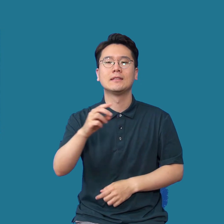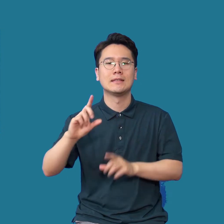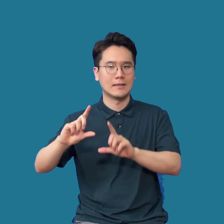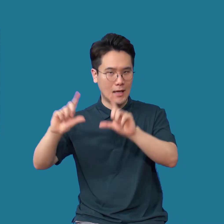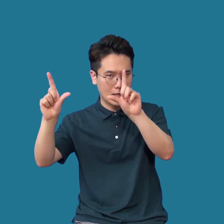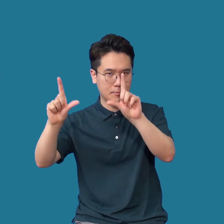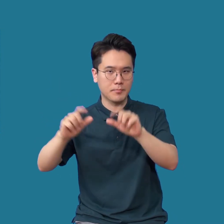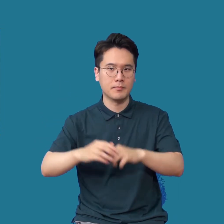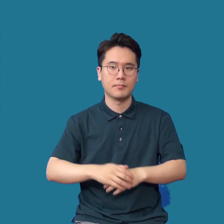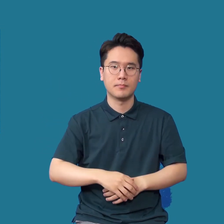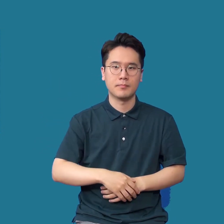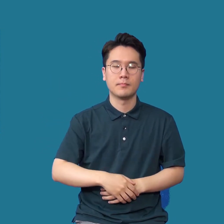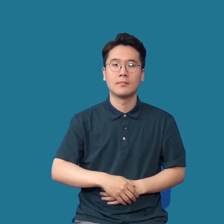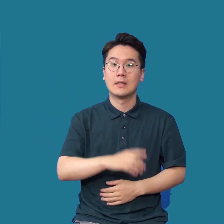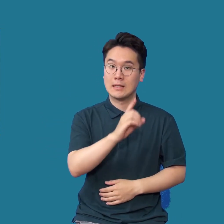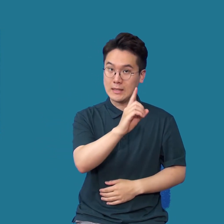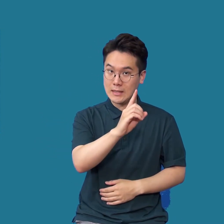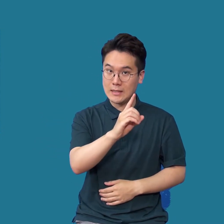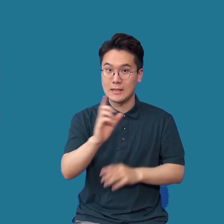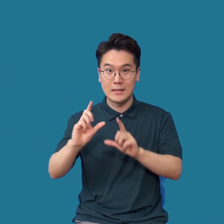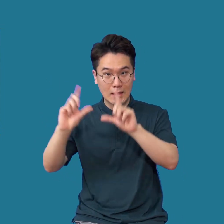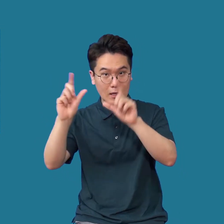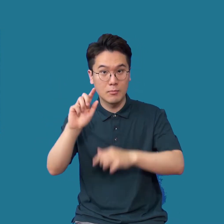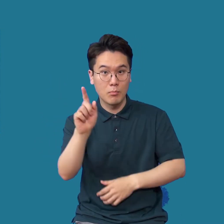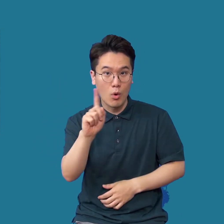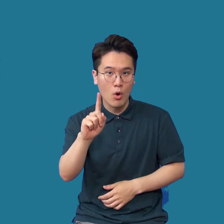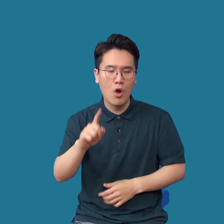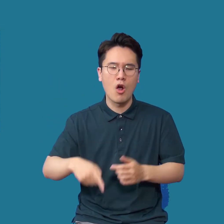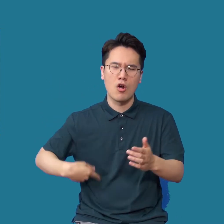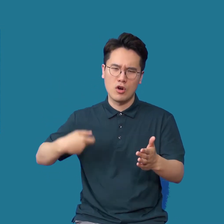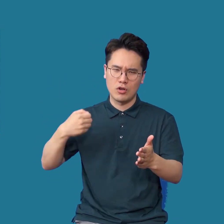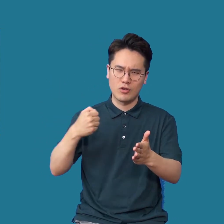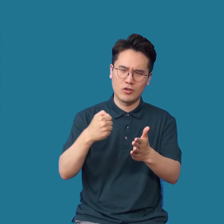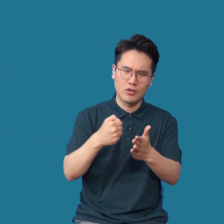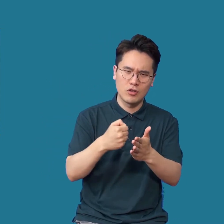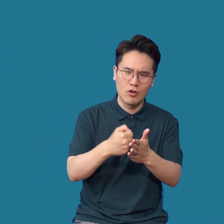D-Day는 Decision Day, 결정적인 날, 그런 뜻입니다.